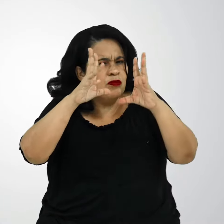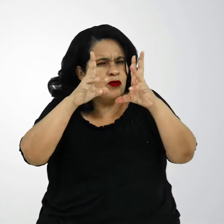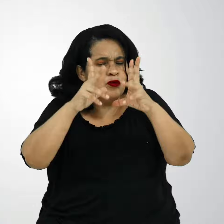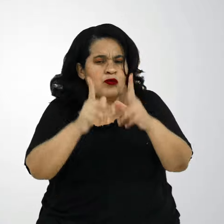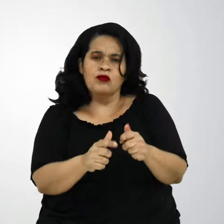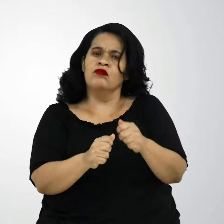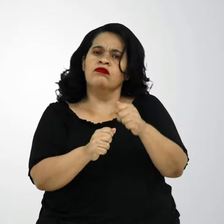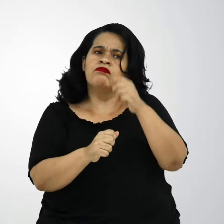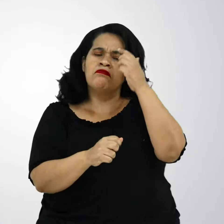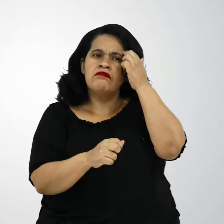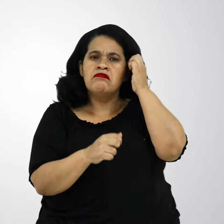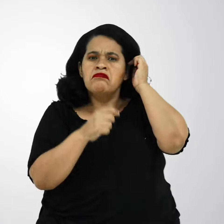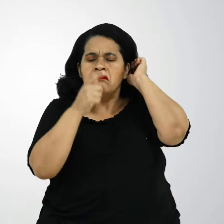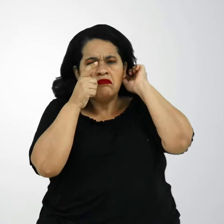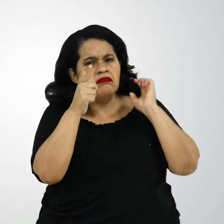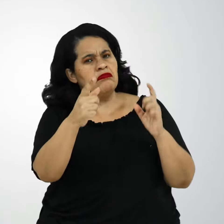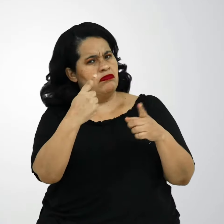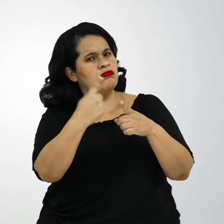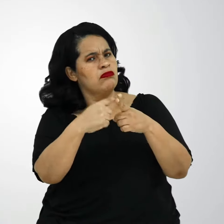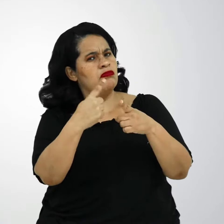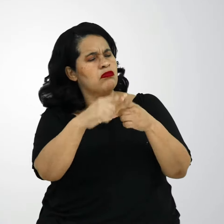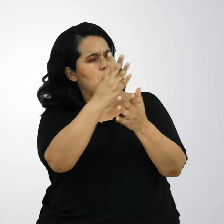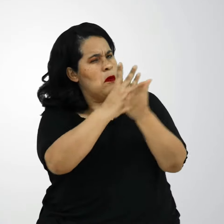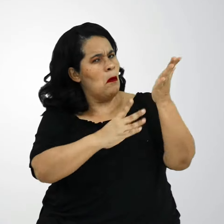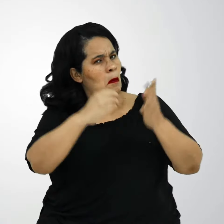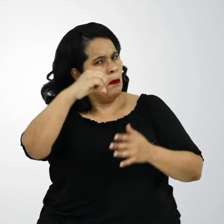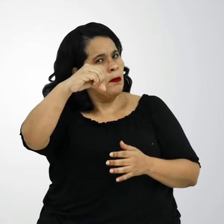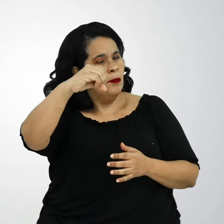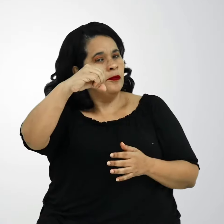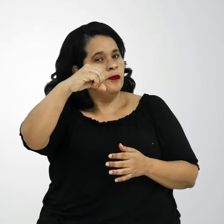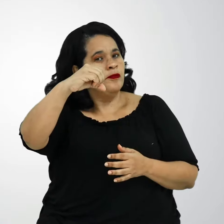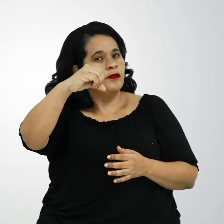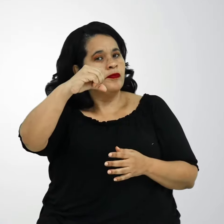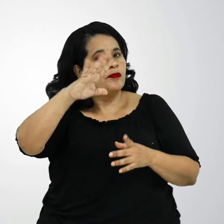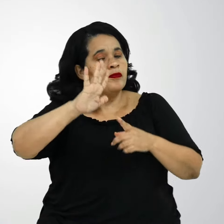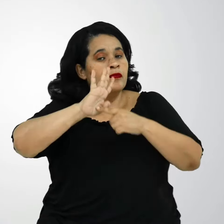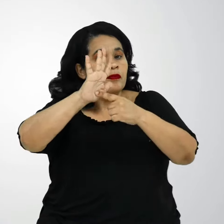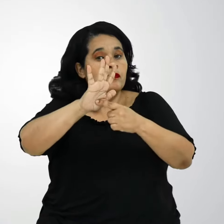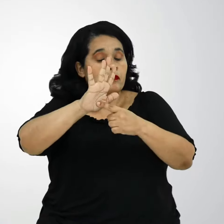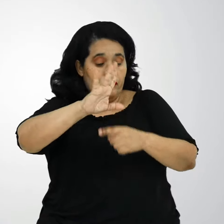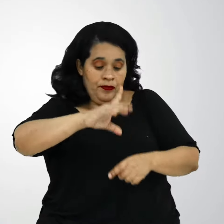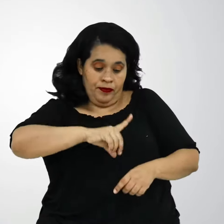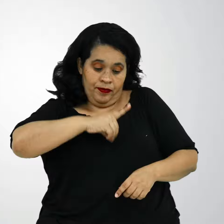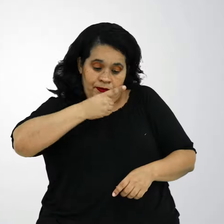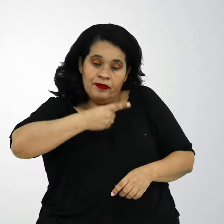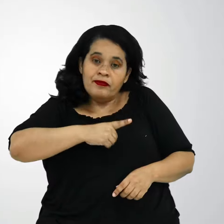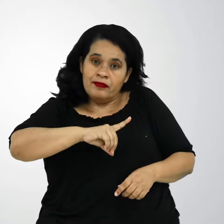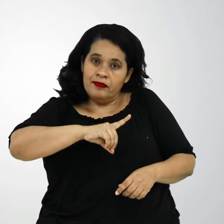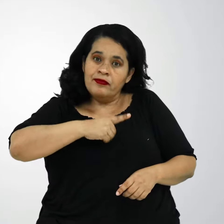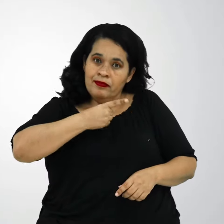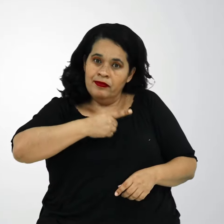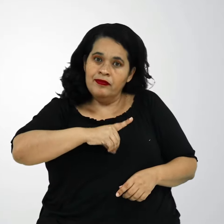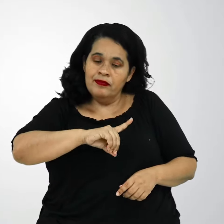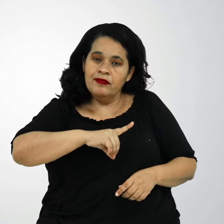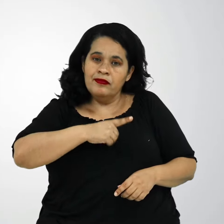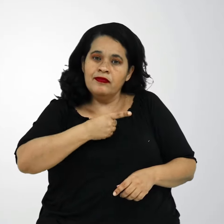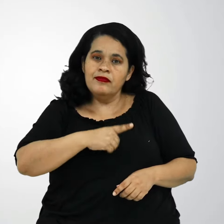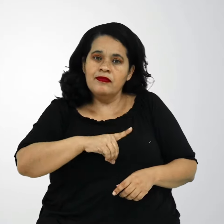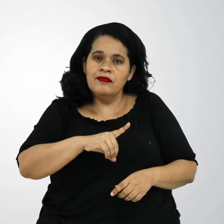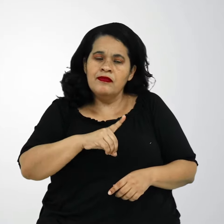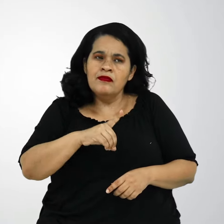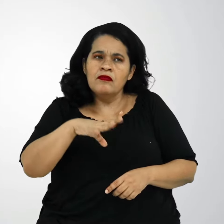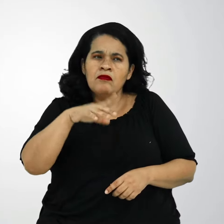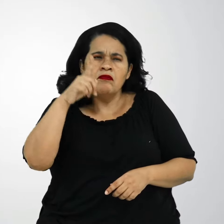interessante a profecia desse capítulo, do capítulo 9. É uma profecia que Daniel recebe já